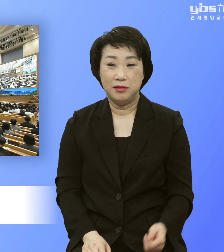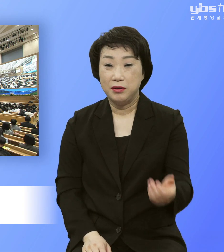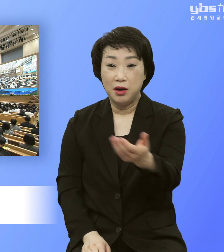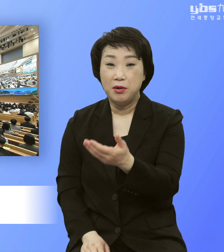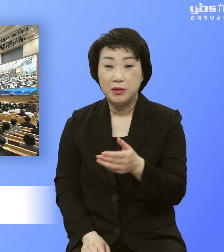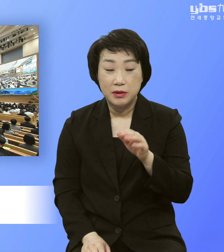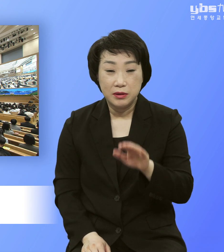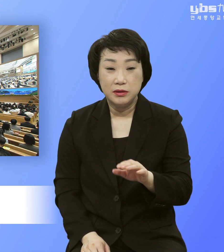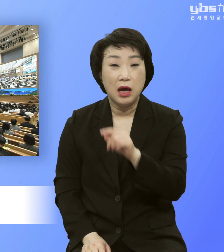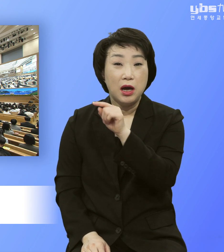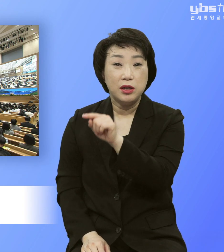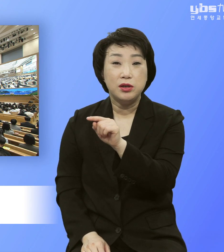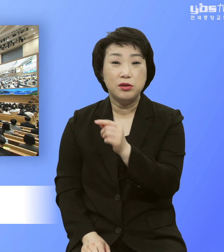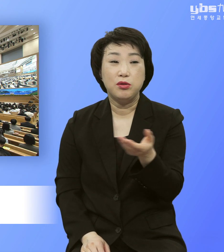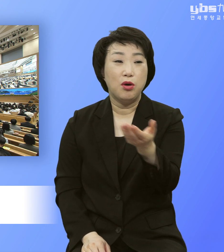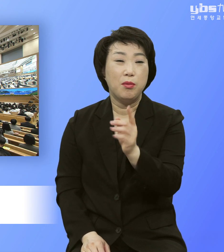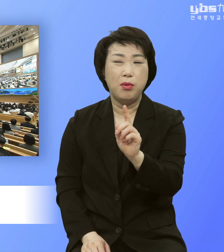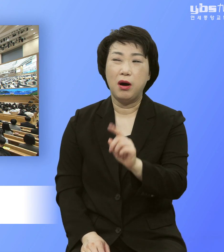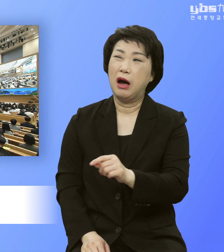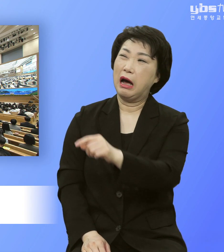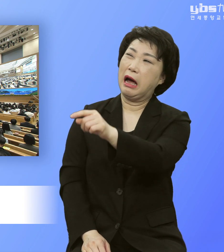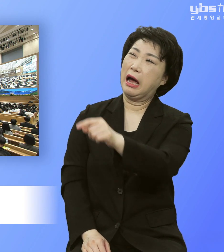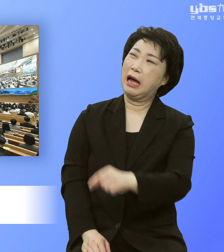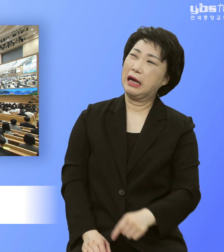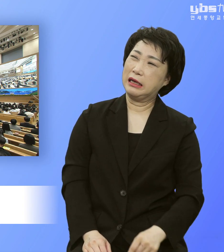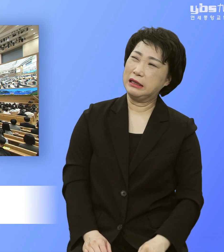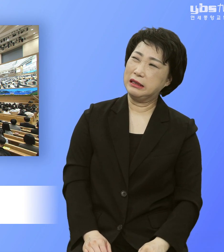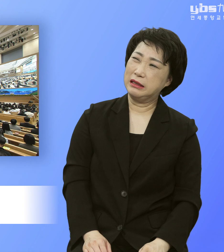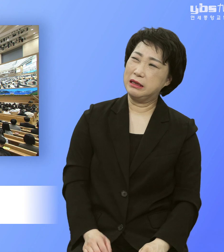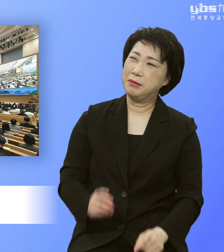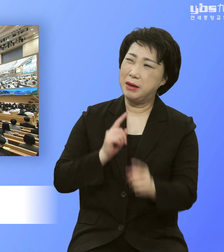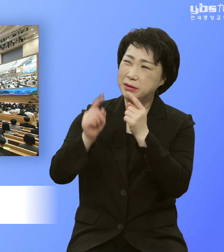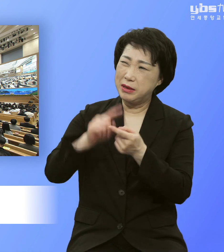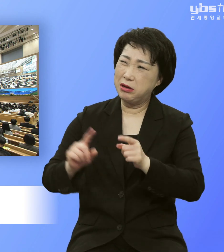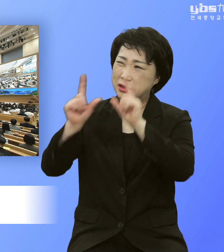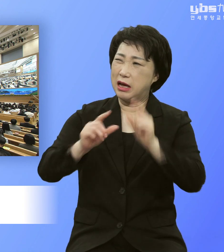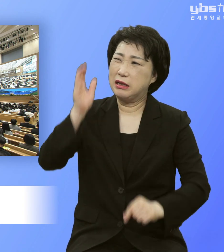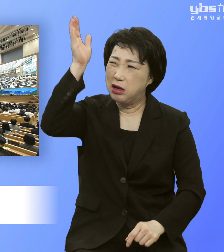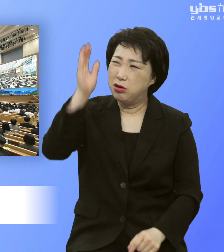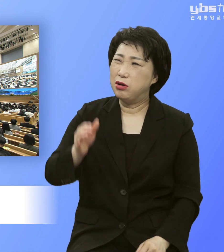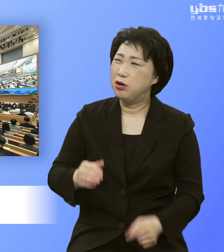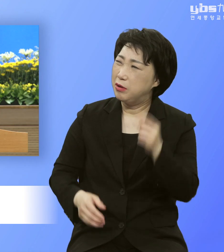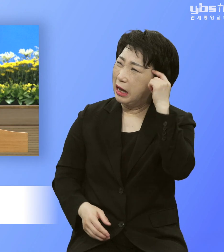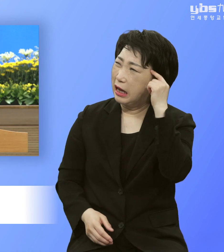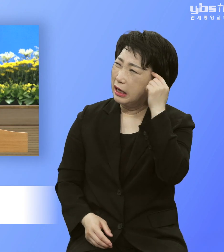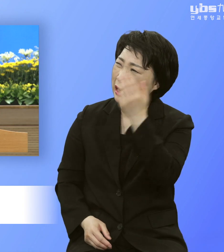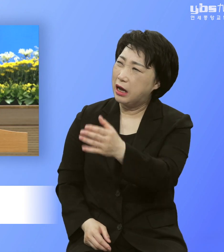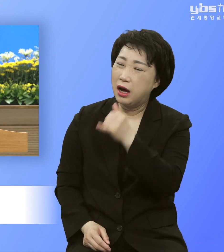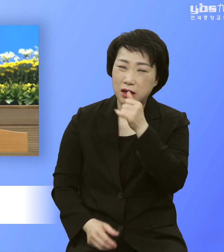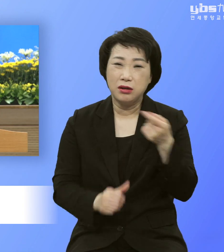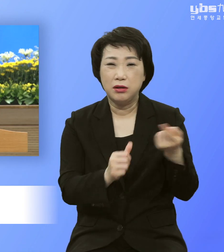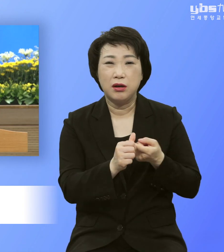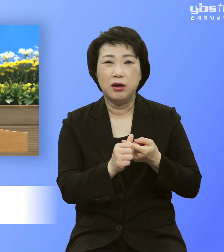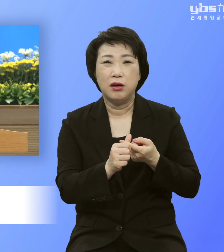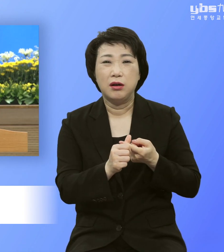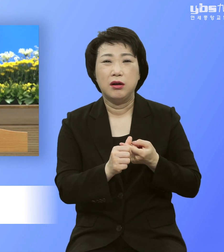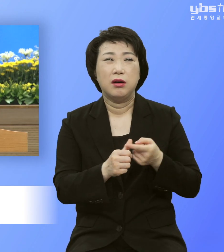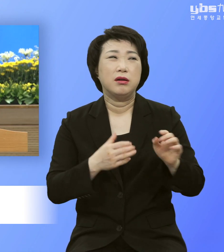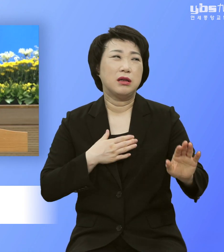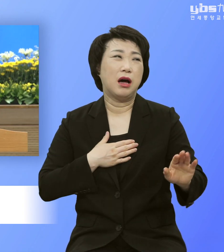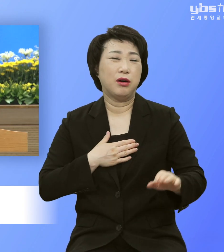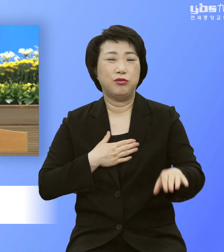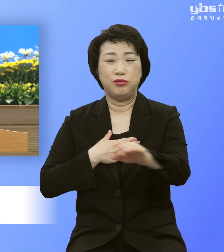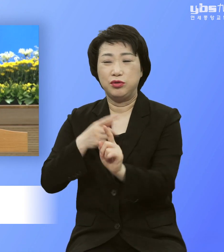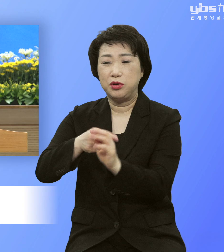근데 그걸 뭐 그렇게 그냥 말씀대로 살아간다고. 그것 때문에